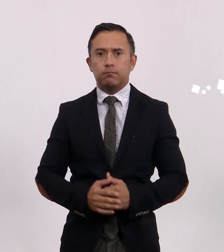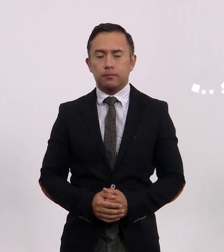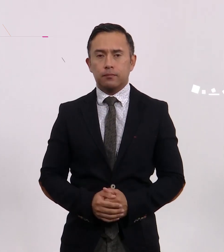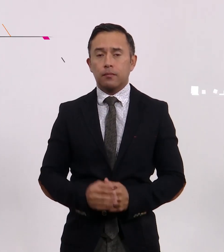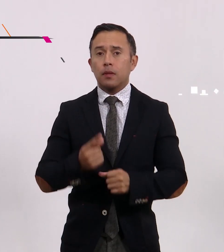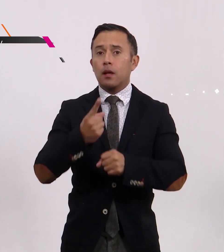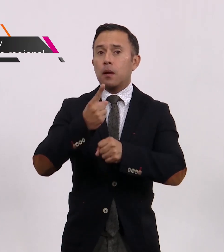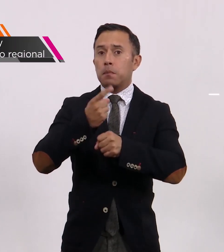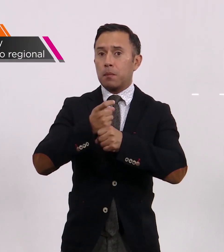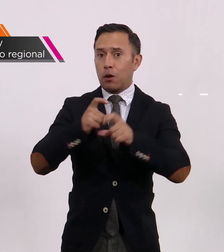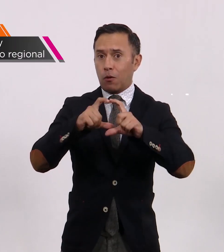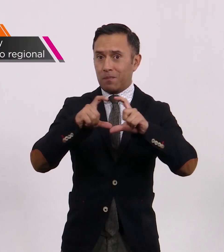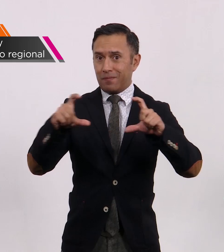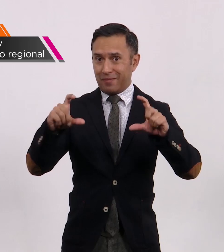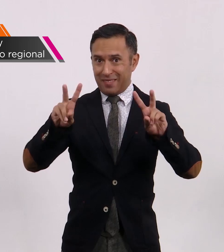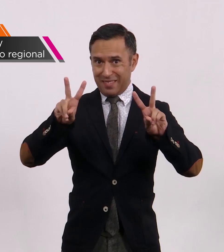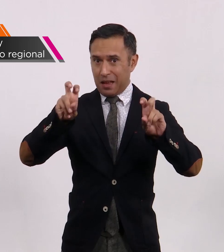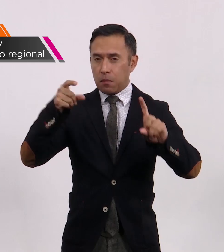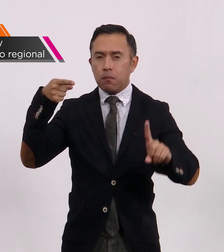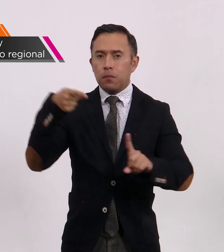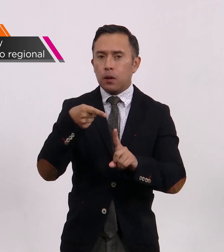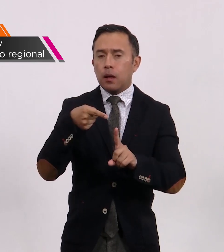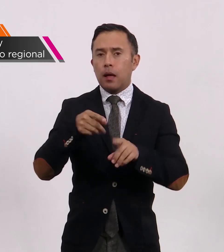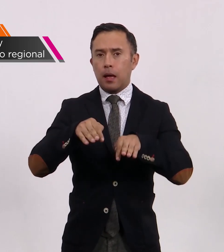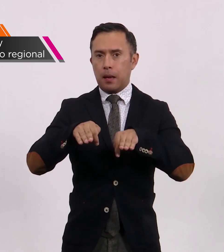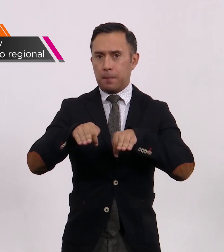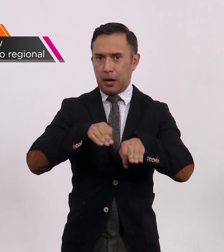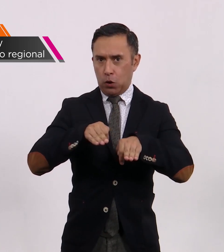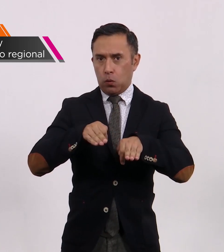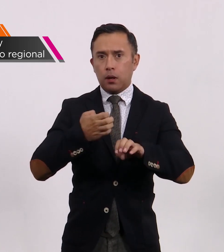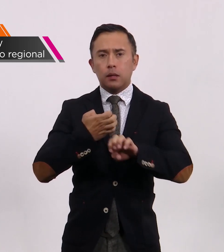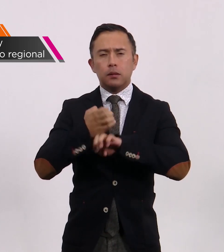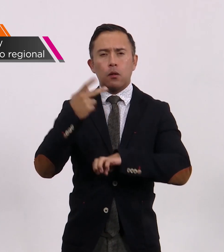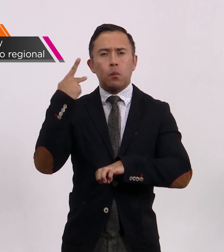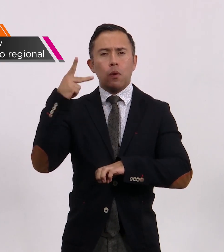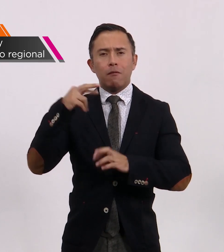el bloque inicial tratará los temas de empleo y desarrollo regional